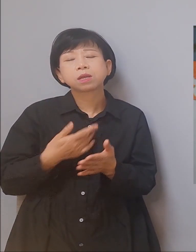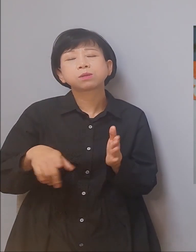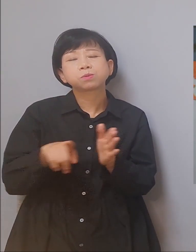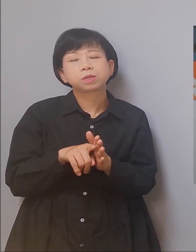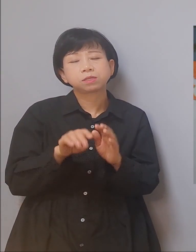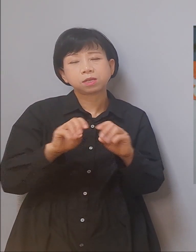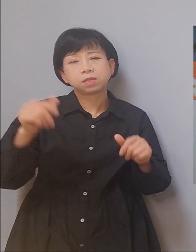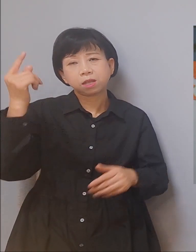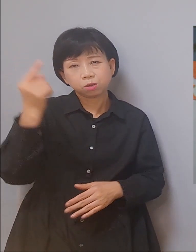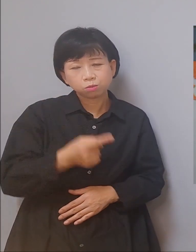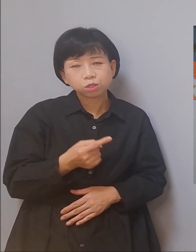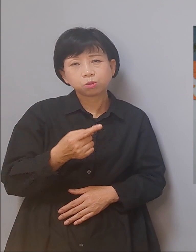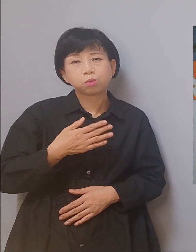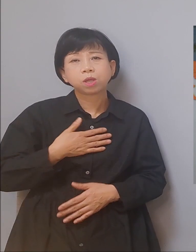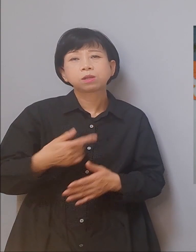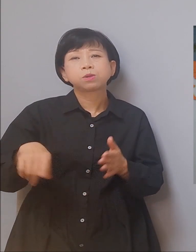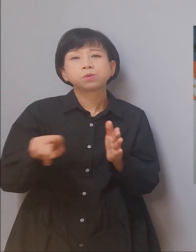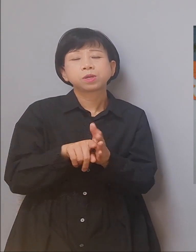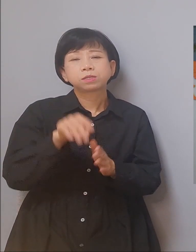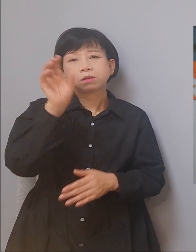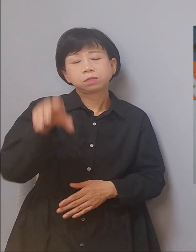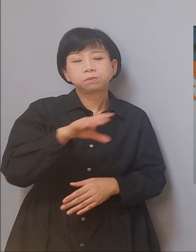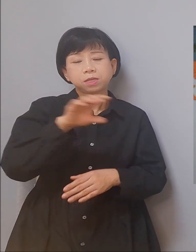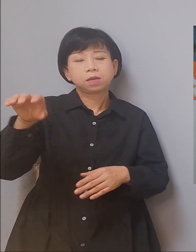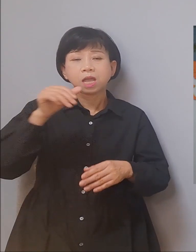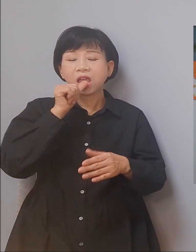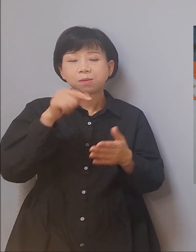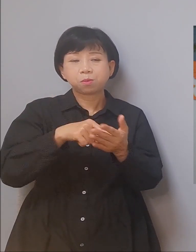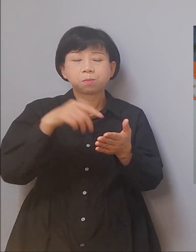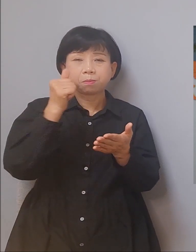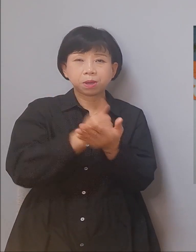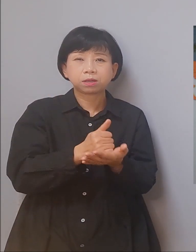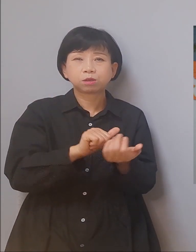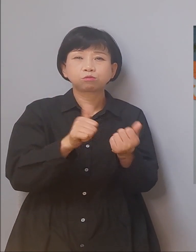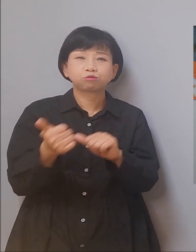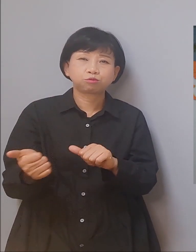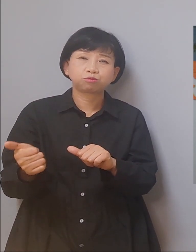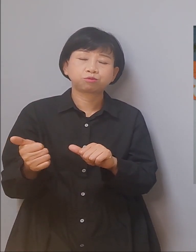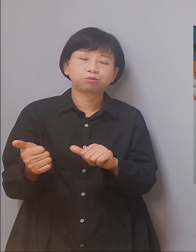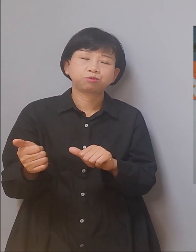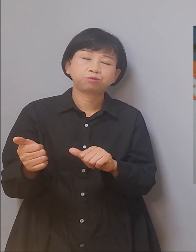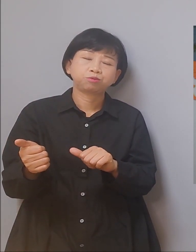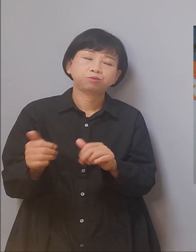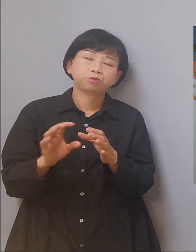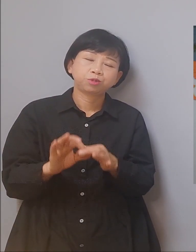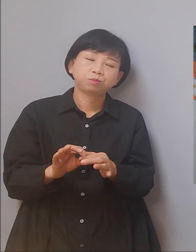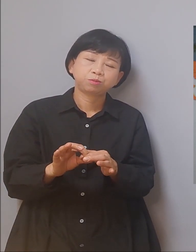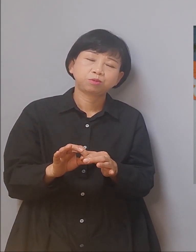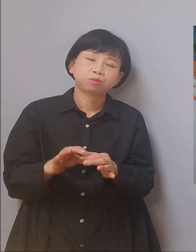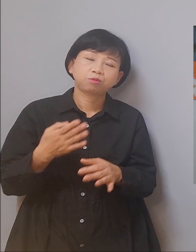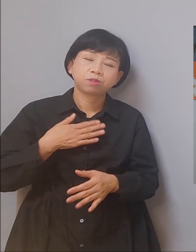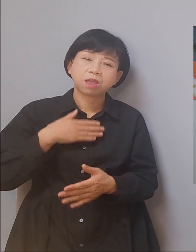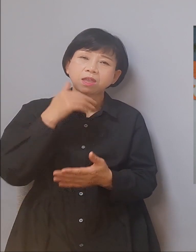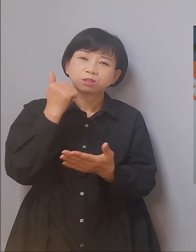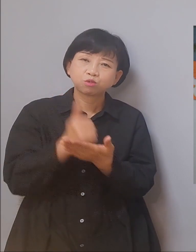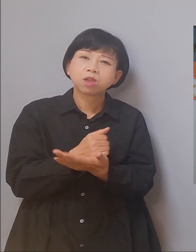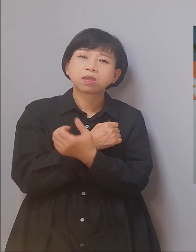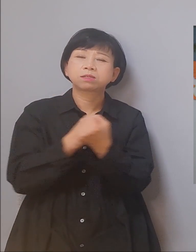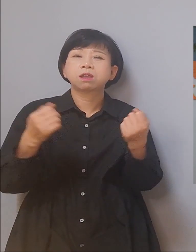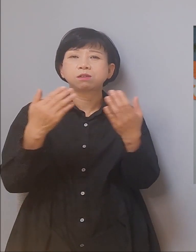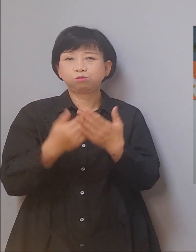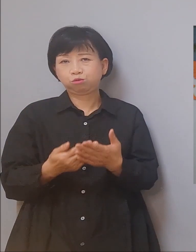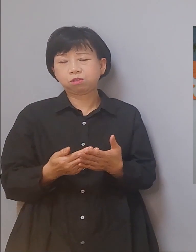이 땅에 오셨고 나를 위하여 십자가에 못 박혀 죽으셨으므로 나의 죄를 사하셨다는 겁니다. 또한 나의